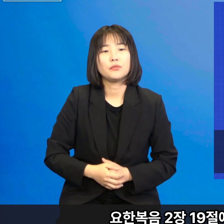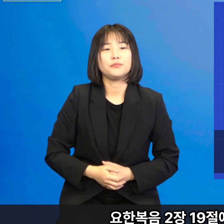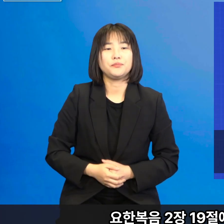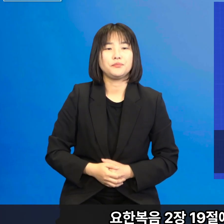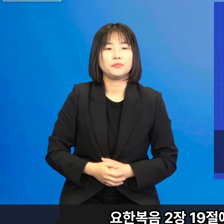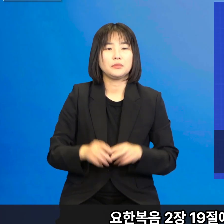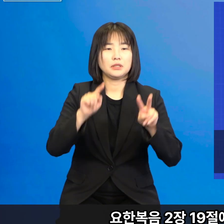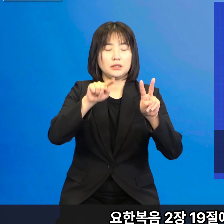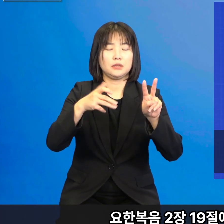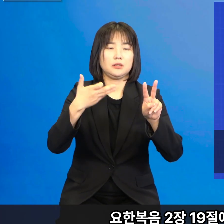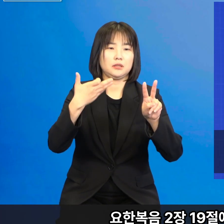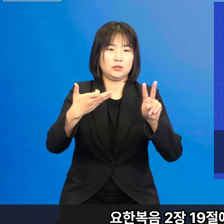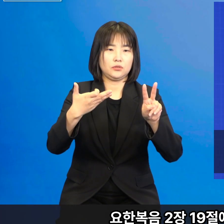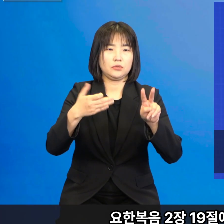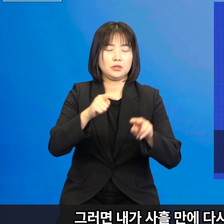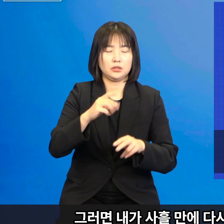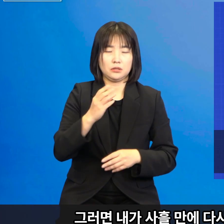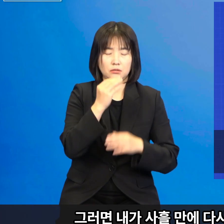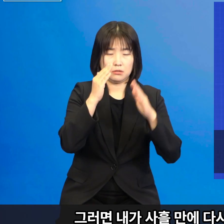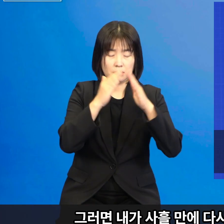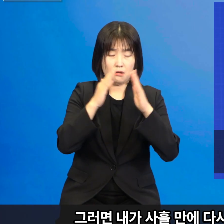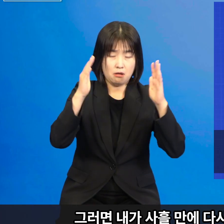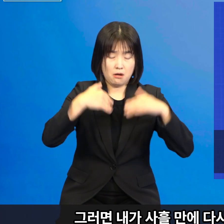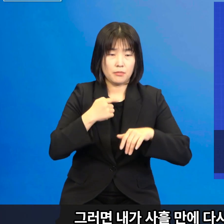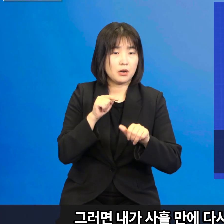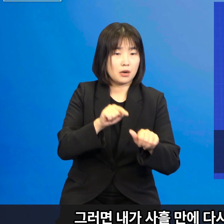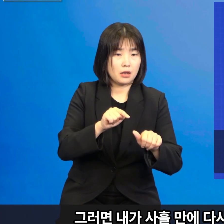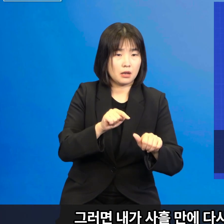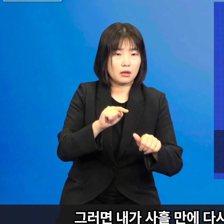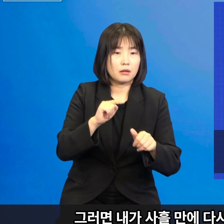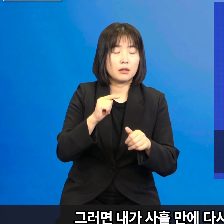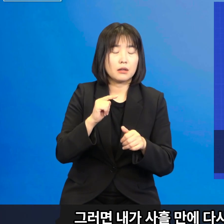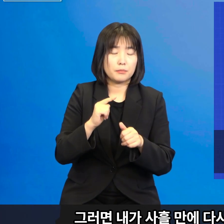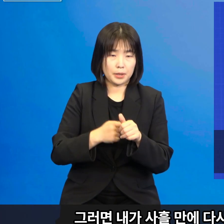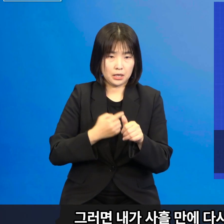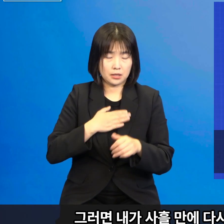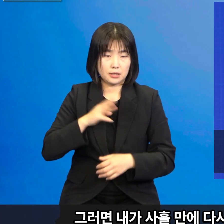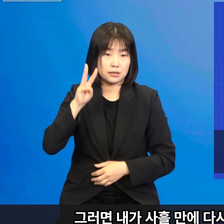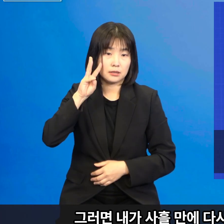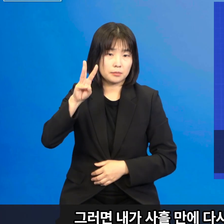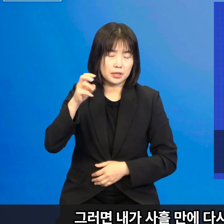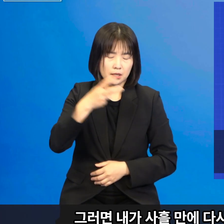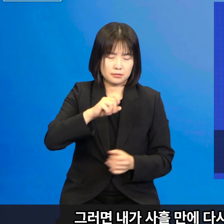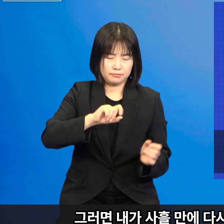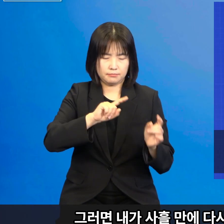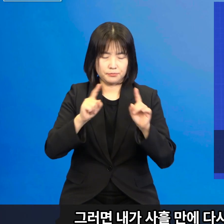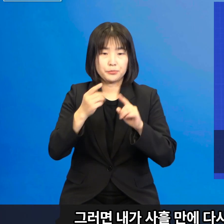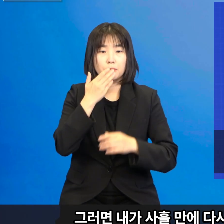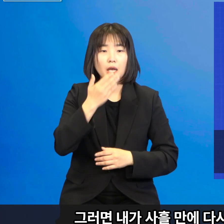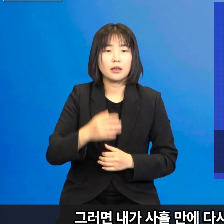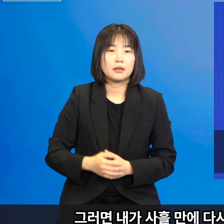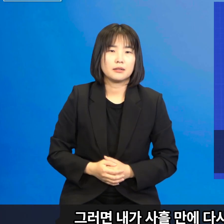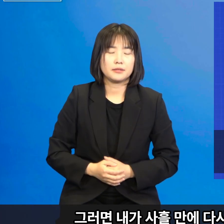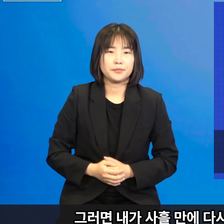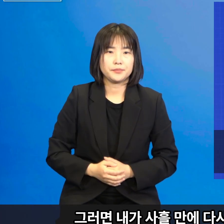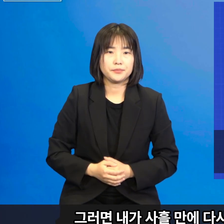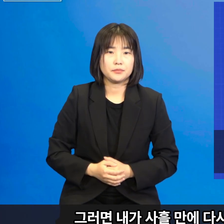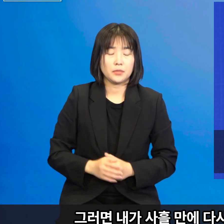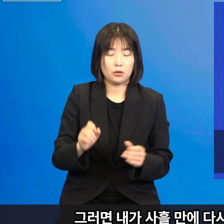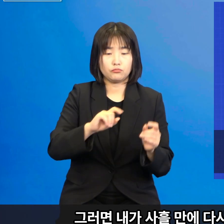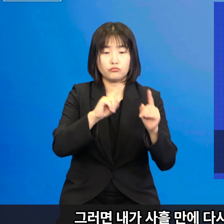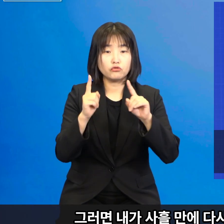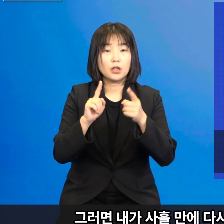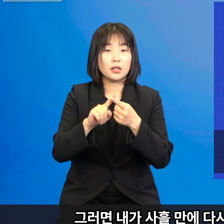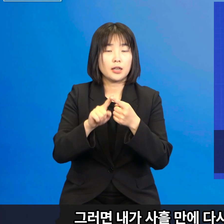19절에 이 성전을 허물어라. 그러면 내가 사흘 만에 다시 세우겠다. 부활을